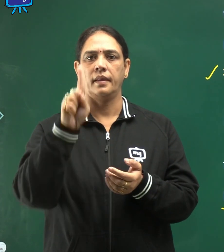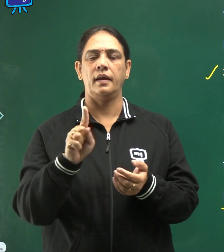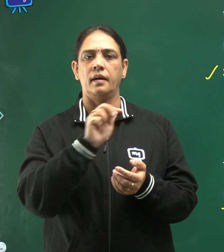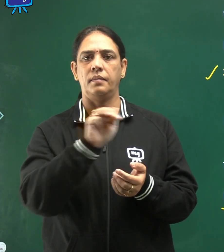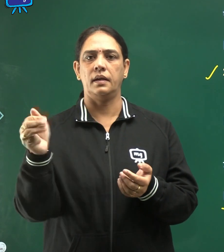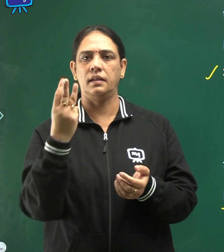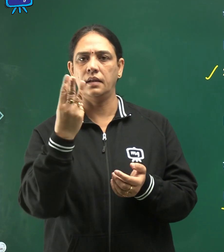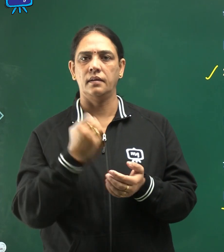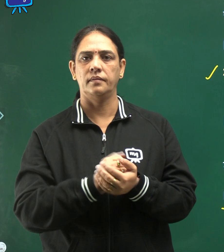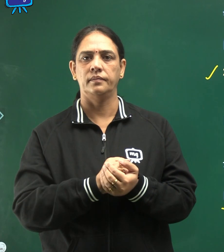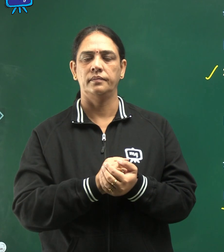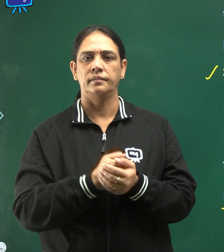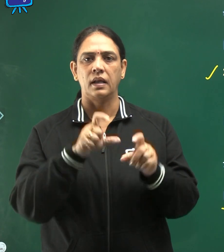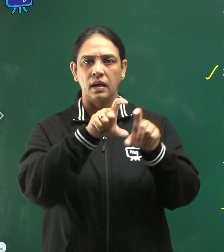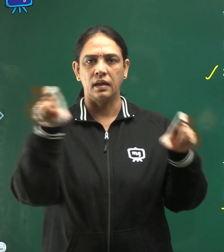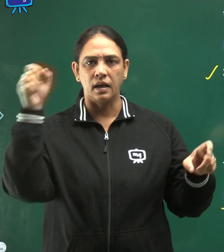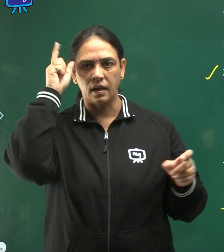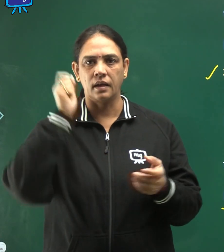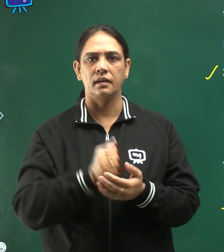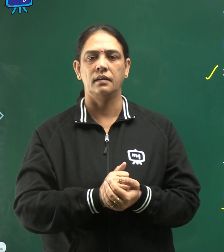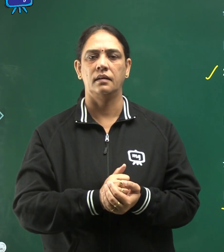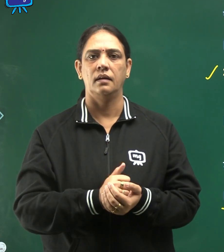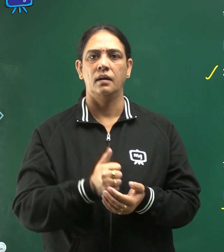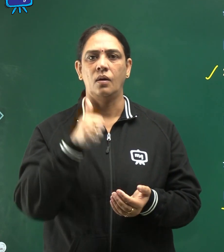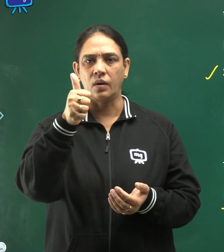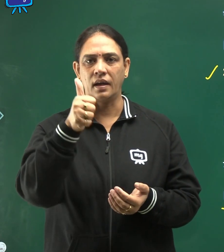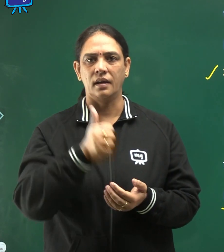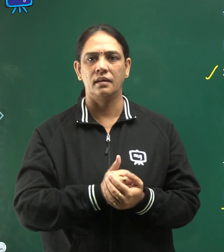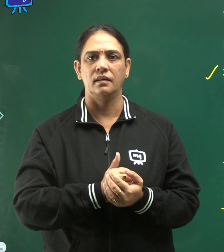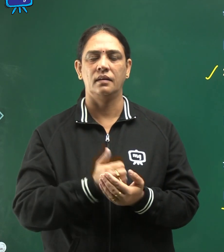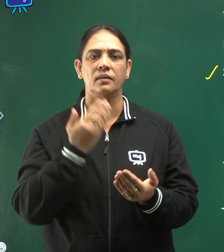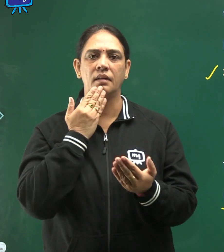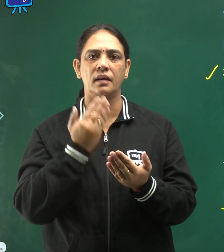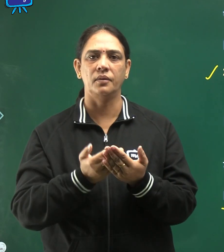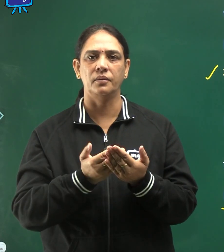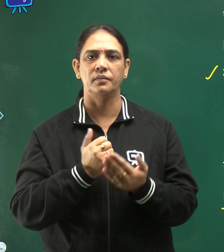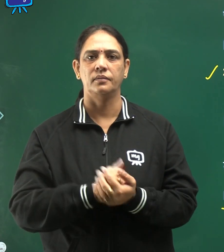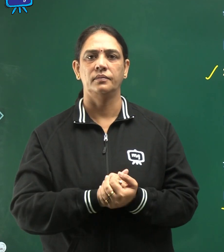1/3। समझ आ गया? ओके, थैंक यू।